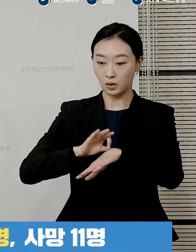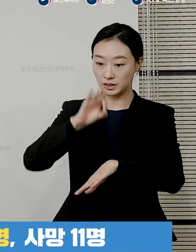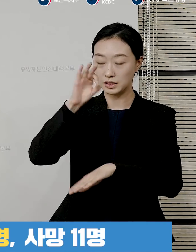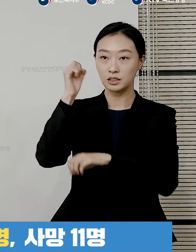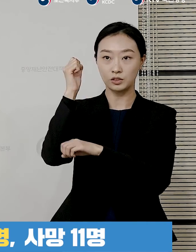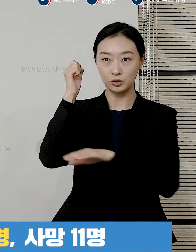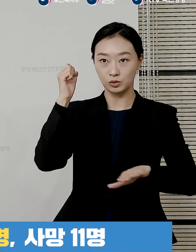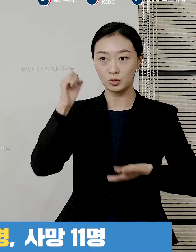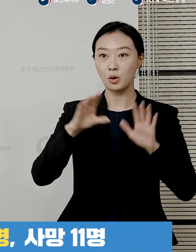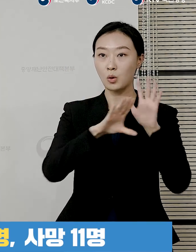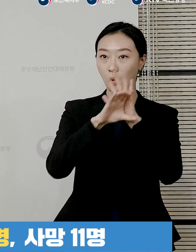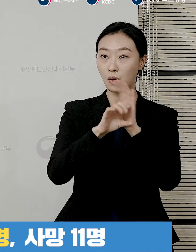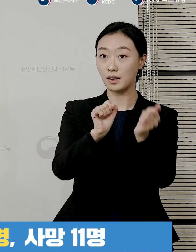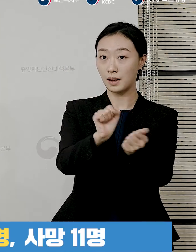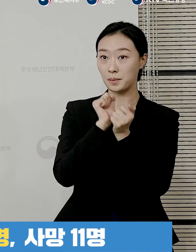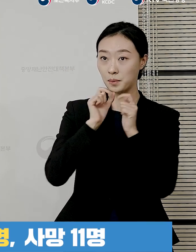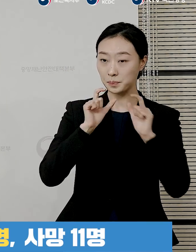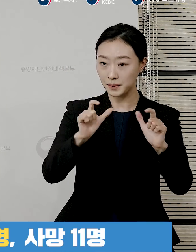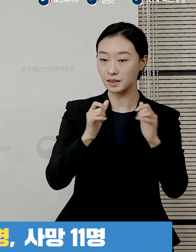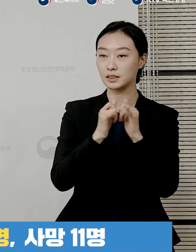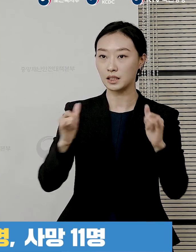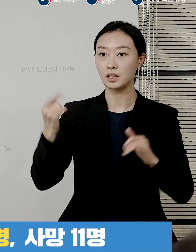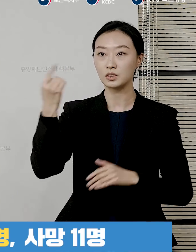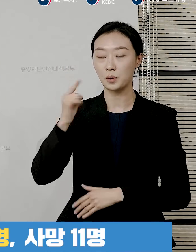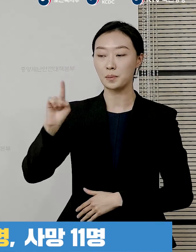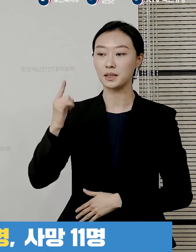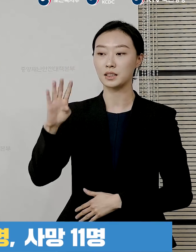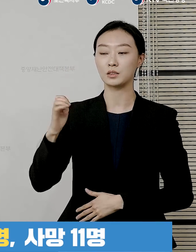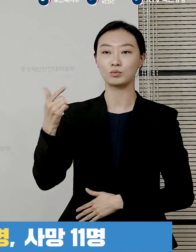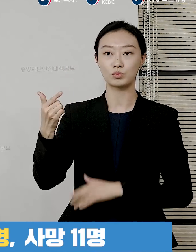금일 오전 10시 기준으로 코로나19 감염자는